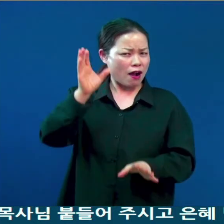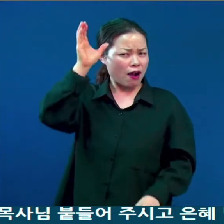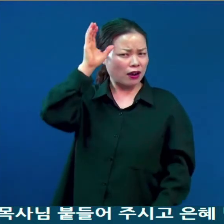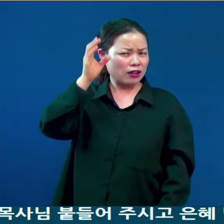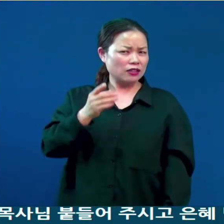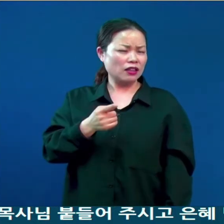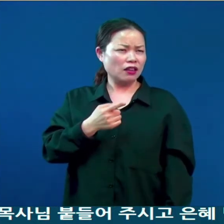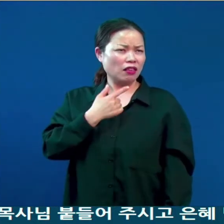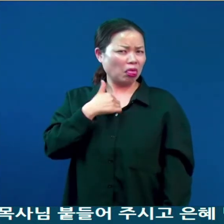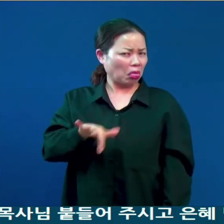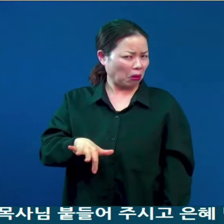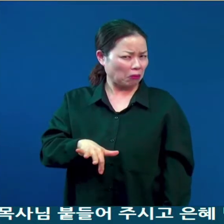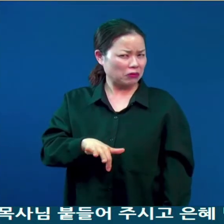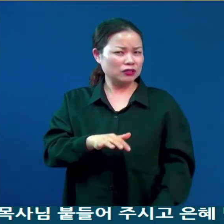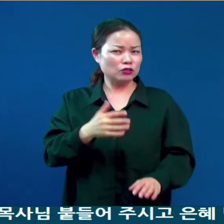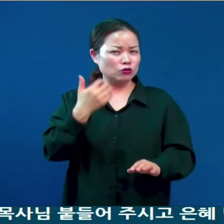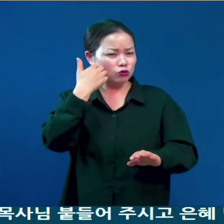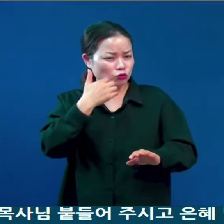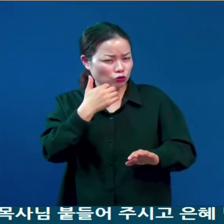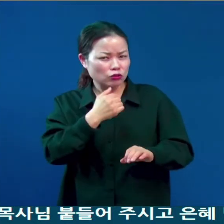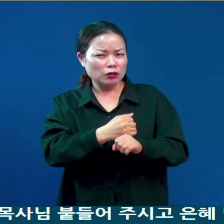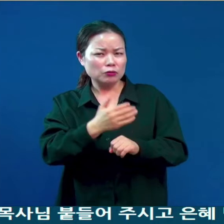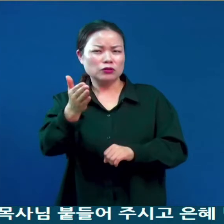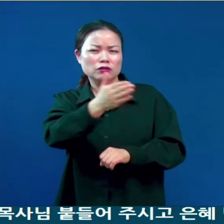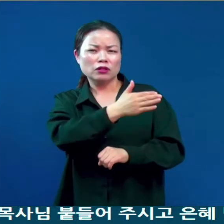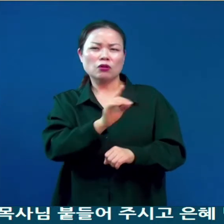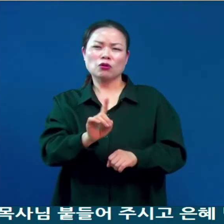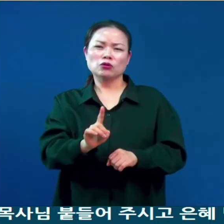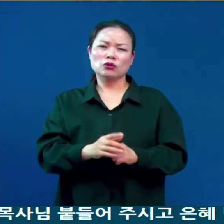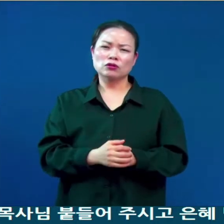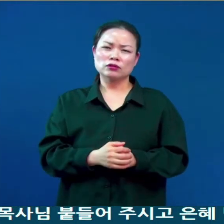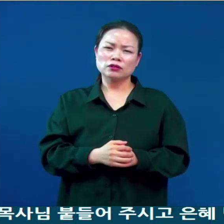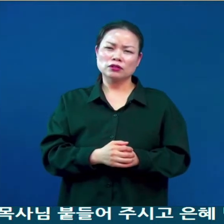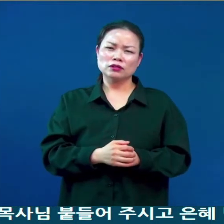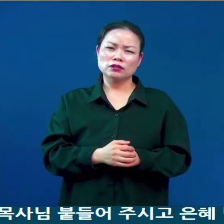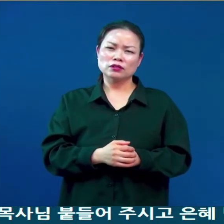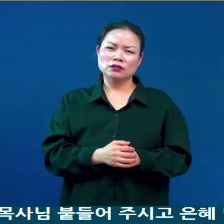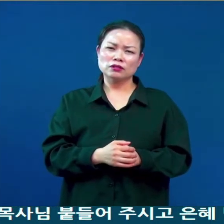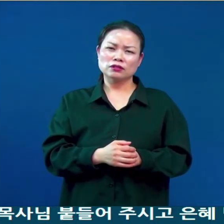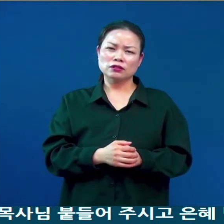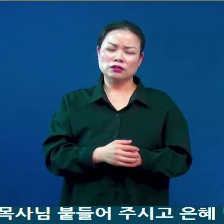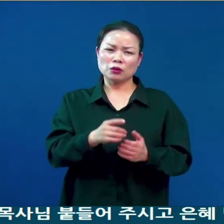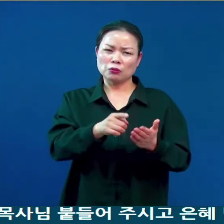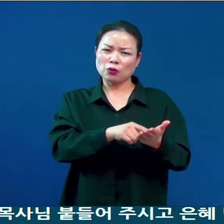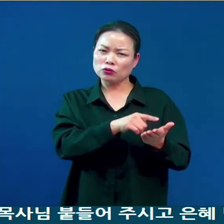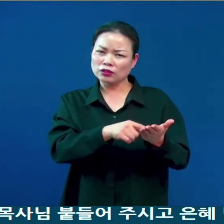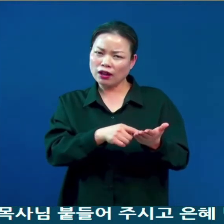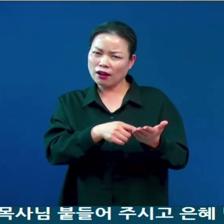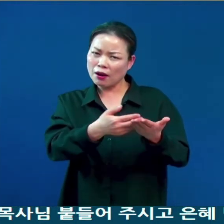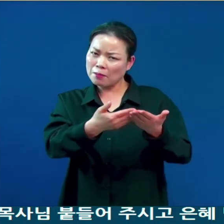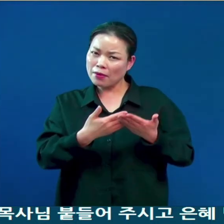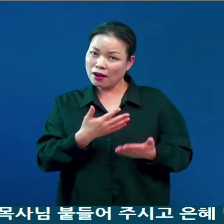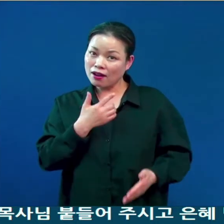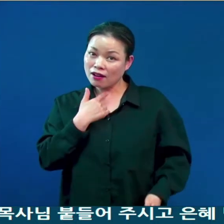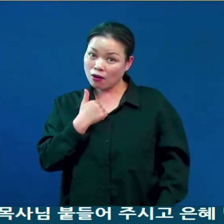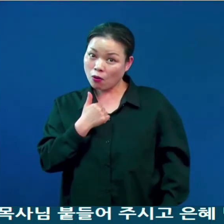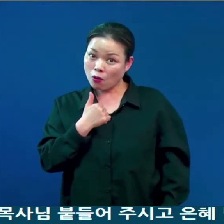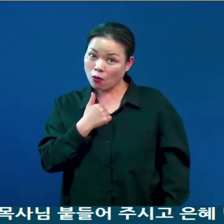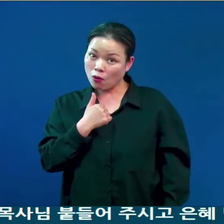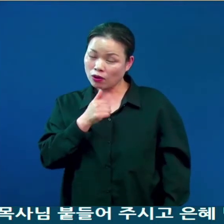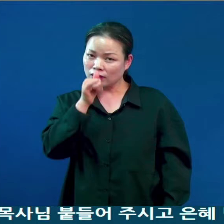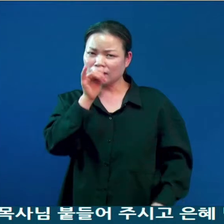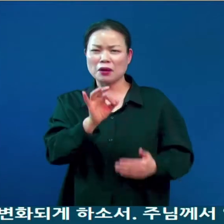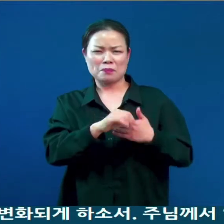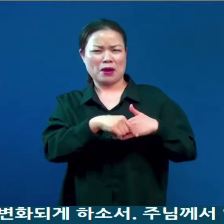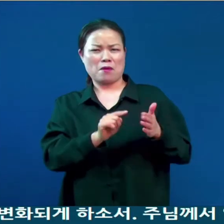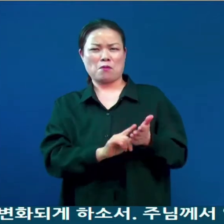않았던 사람이나 아니면 누군가로부터 어떤 선물이나 아니면 보상을 받은 적이 있다면 그